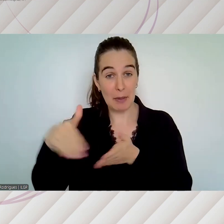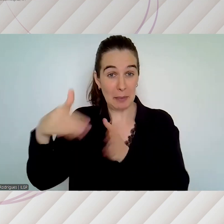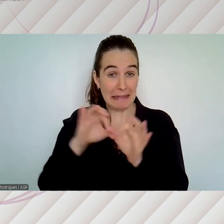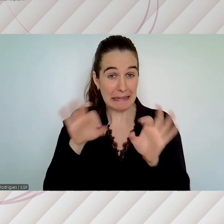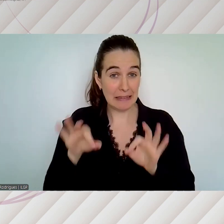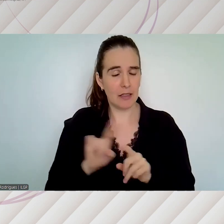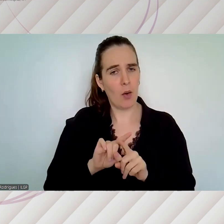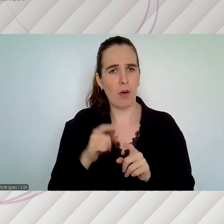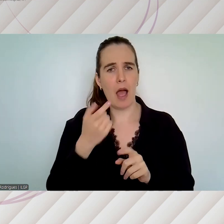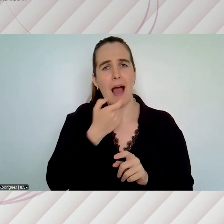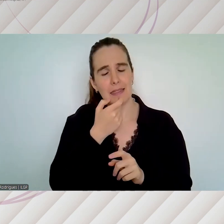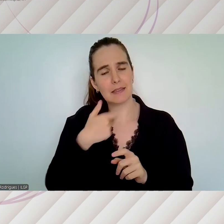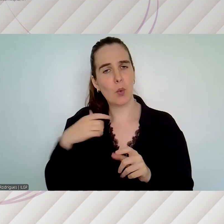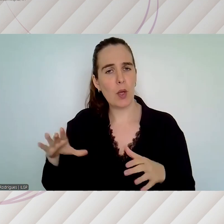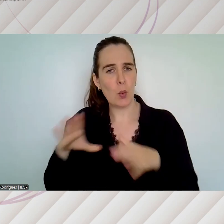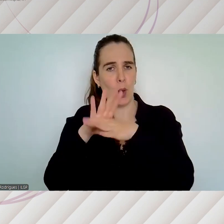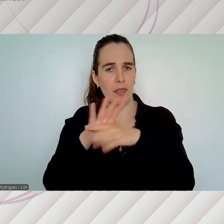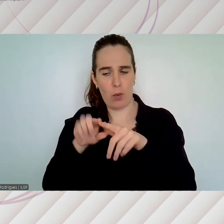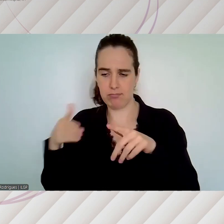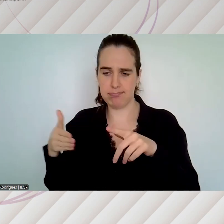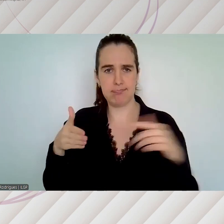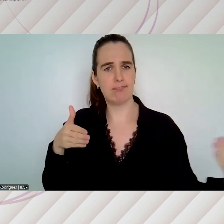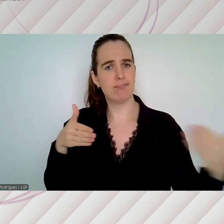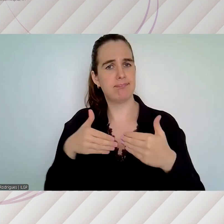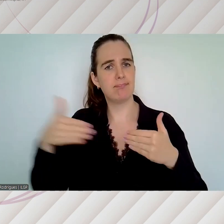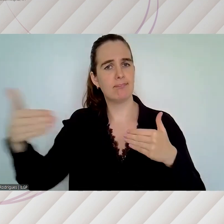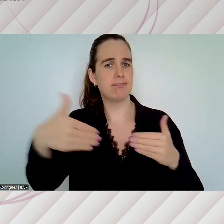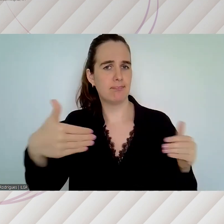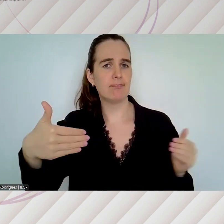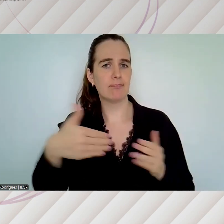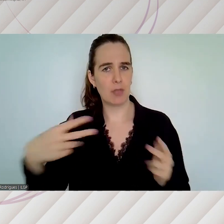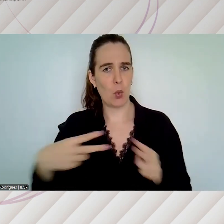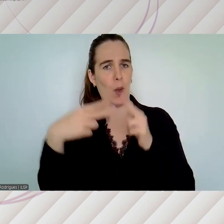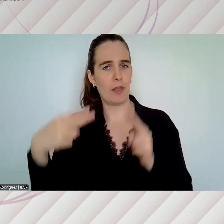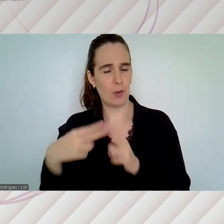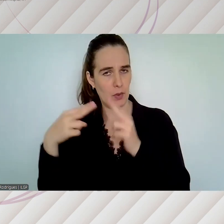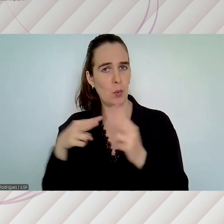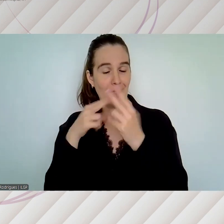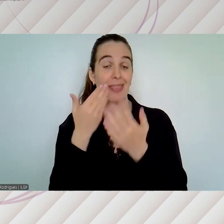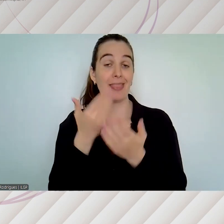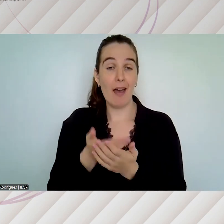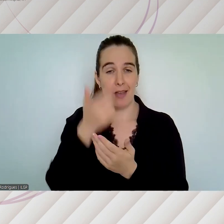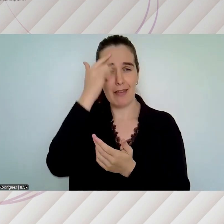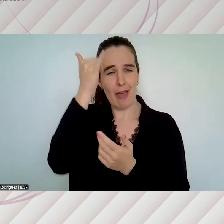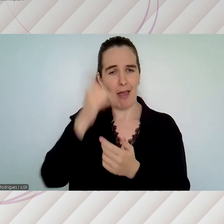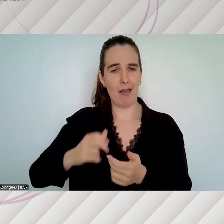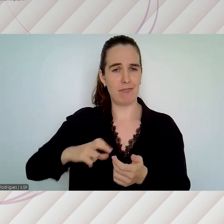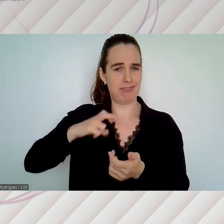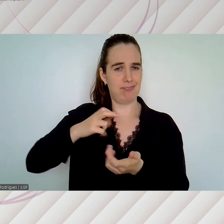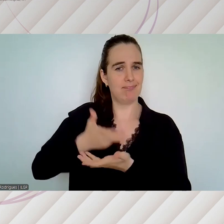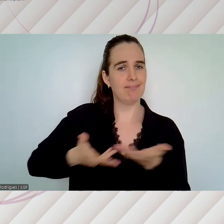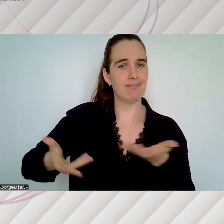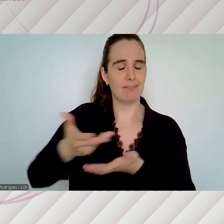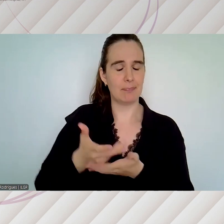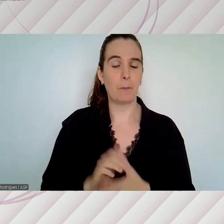ir encontrando para podermos enriquecer as nossas ideias e as nossas perspectivas. E é por isso que eu gostava de partilhar convosco